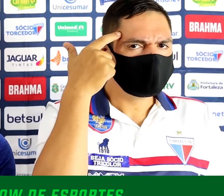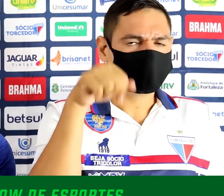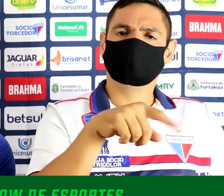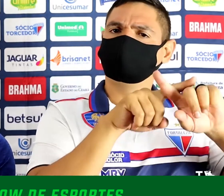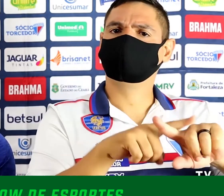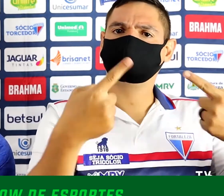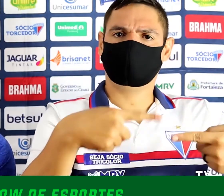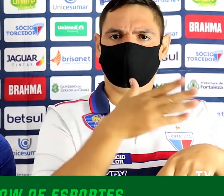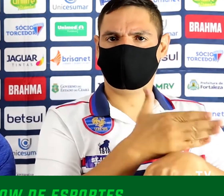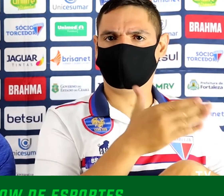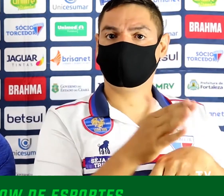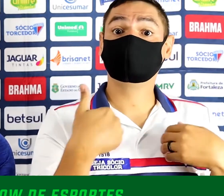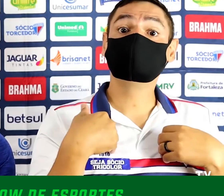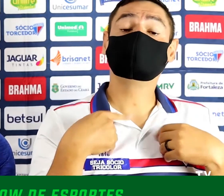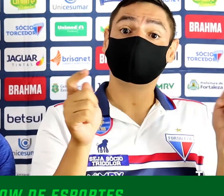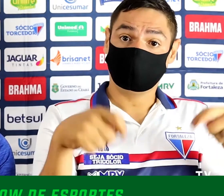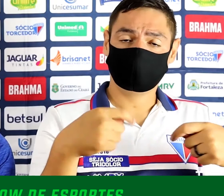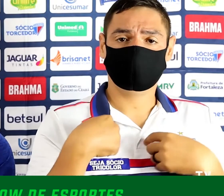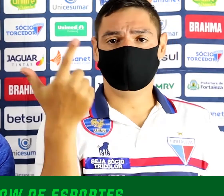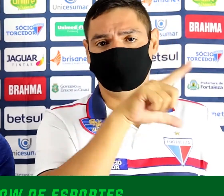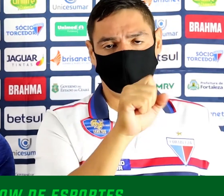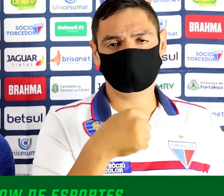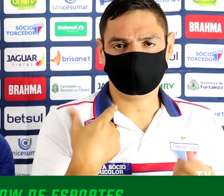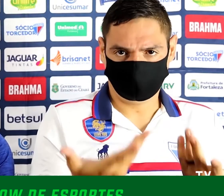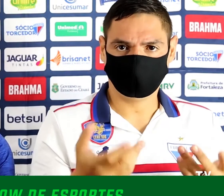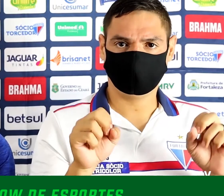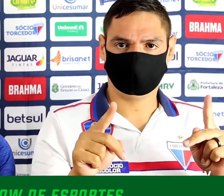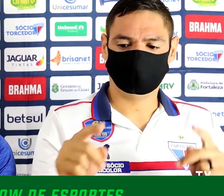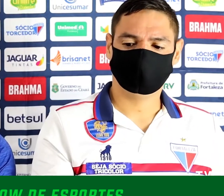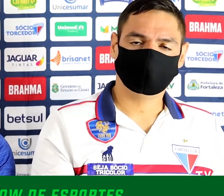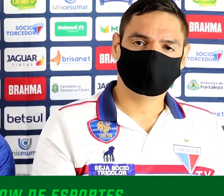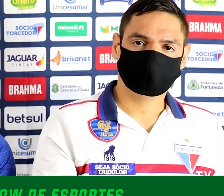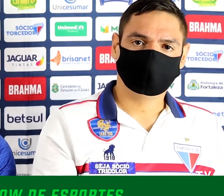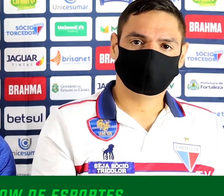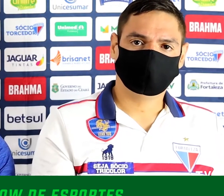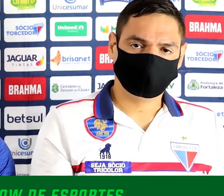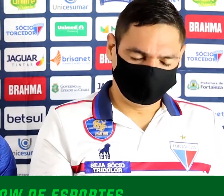nosso trabalho para que no final do jogo a gente possa sair vitorioso. Perfeito, muito obrigado, Robson. Valeu.